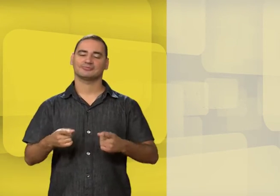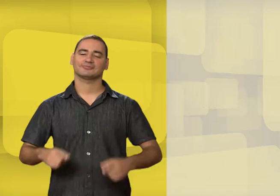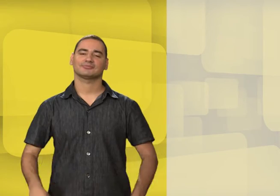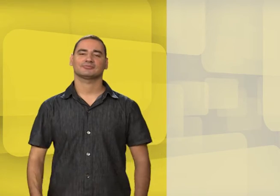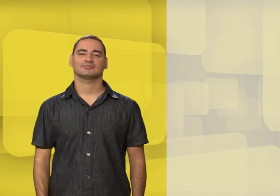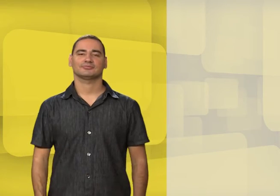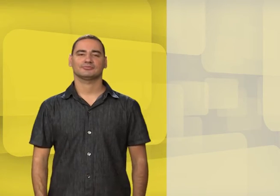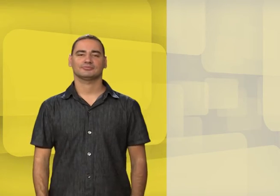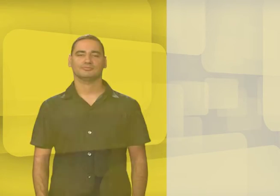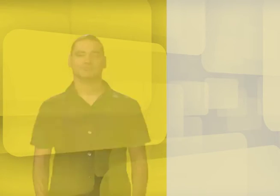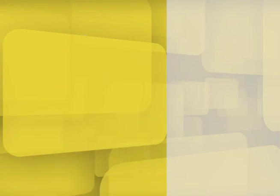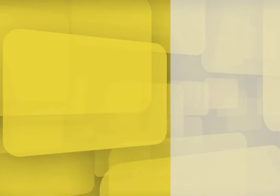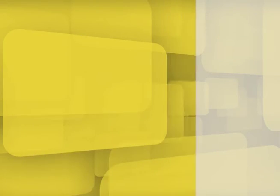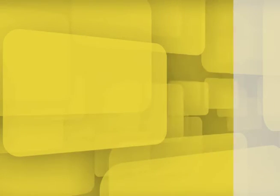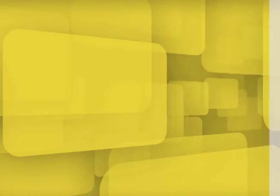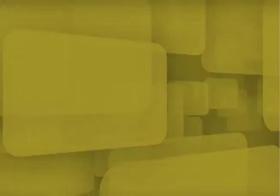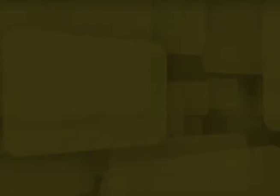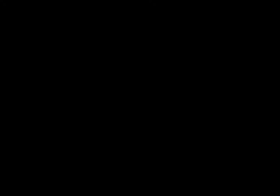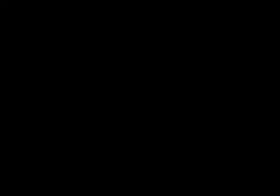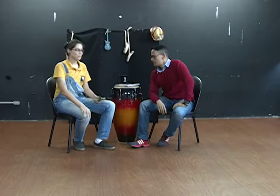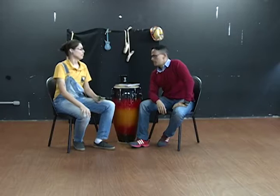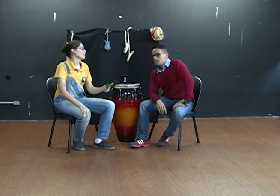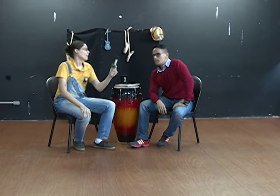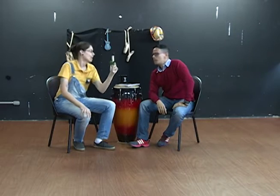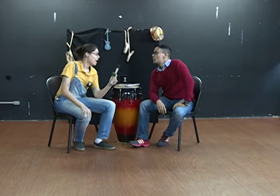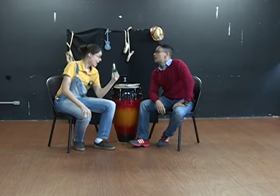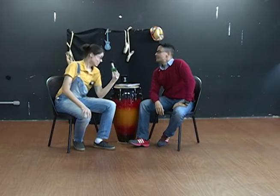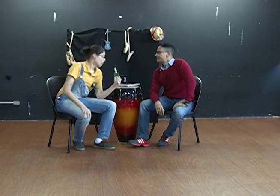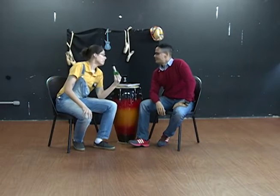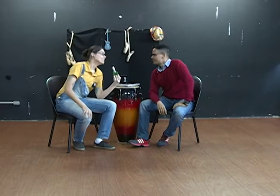Música Música